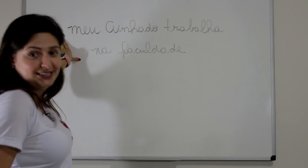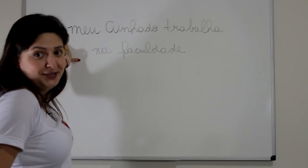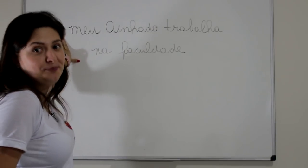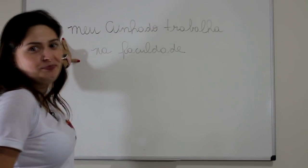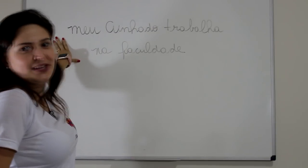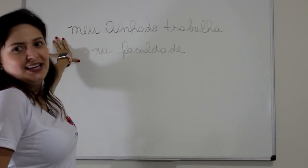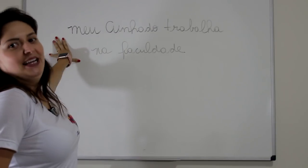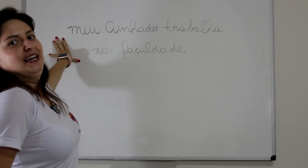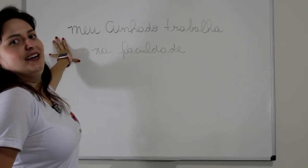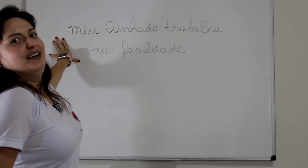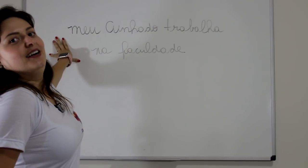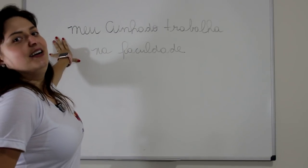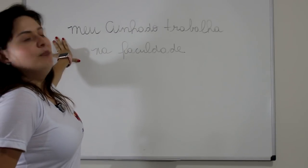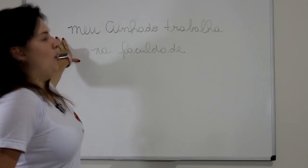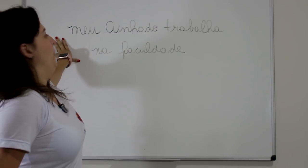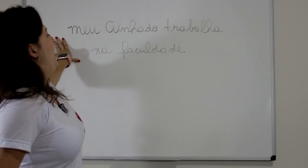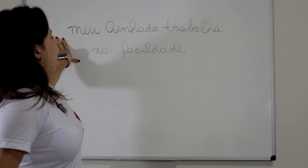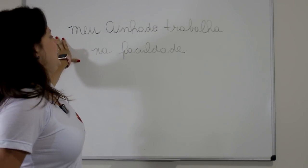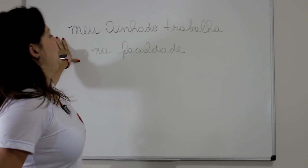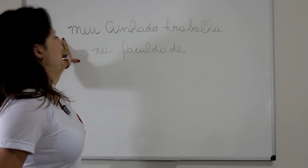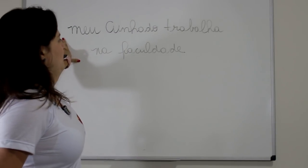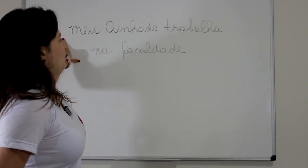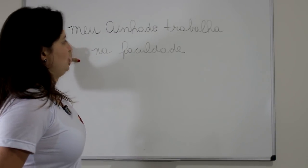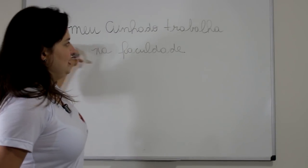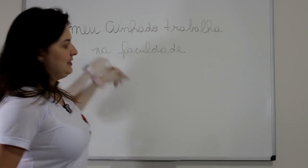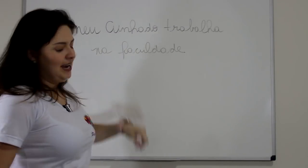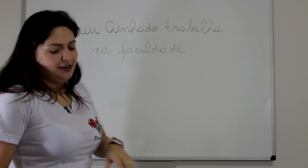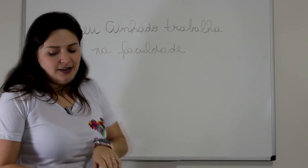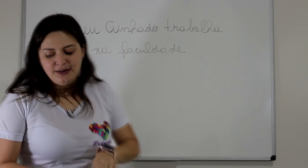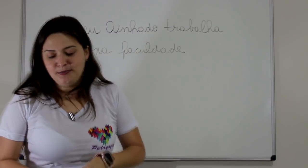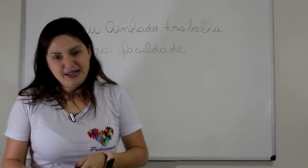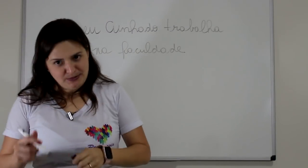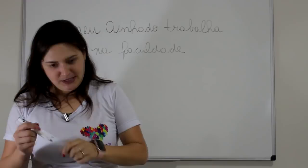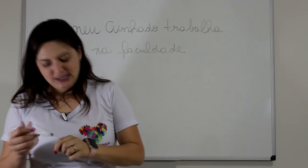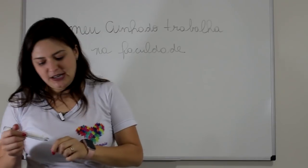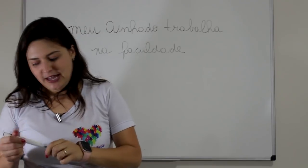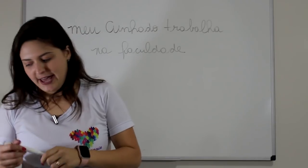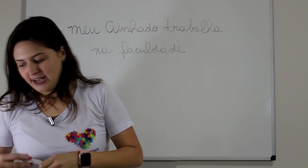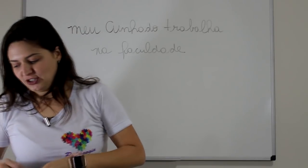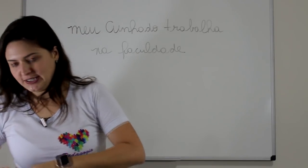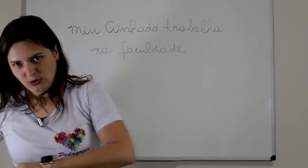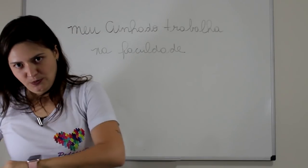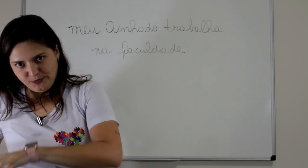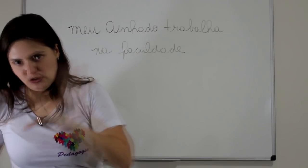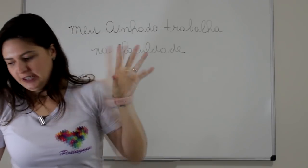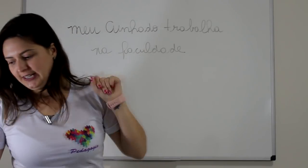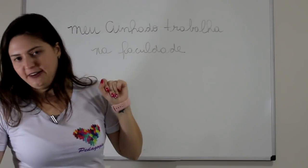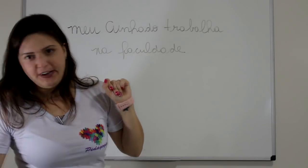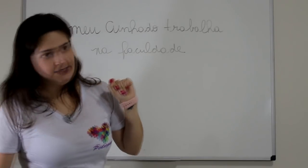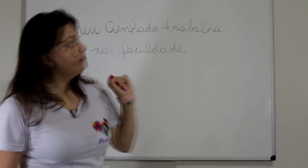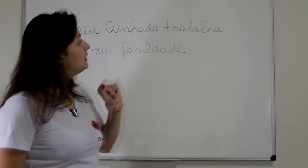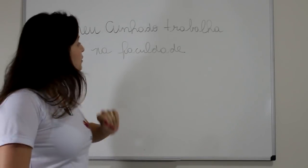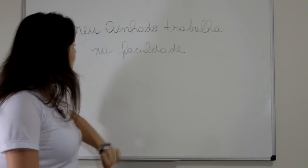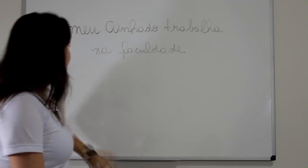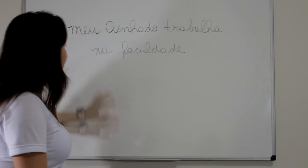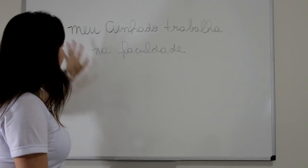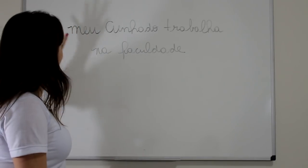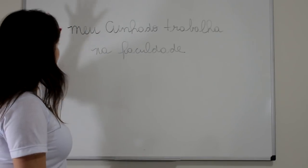12. Bom, aqui nós vamos utilizar mesmas estratégias que eu utilizei na frase anterior. Então, vamos